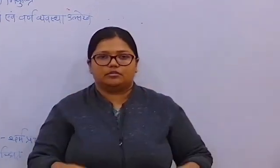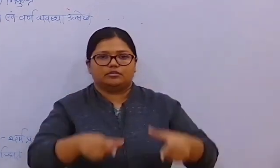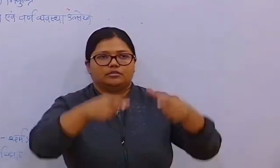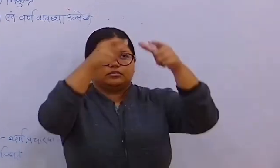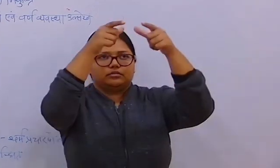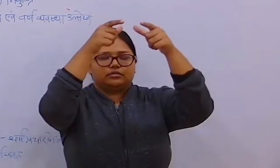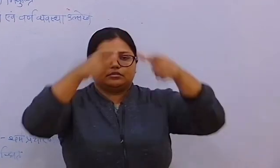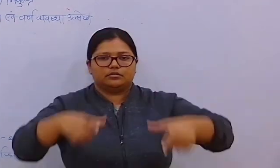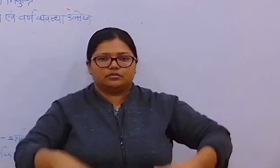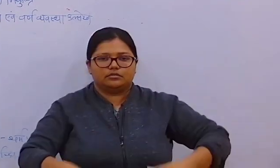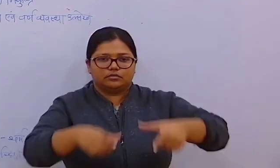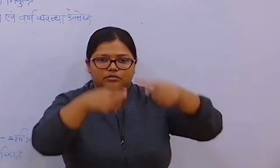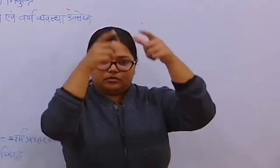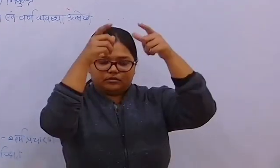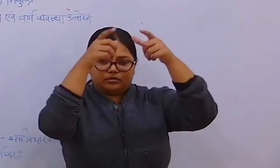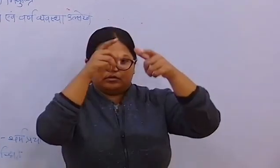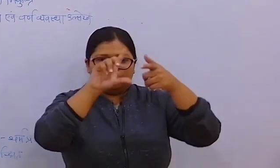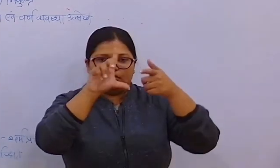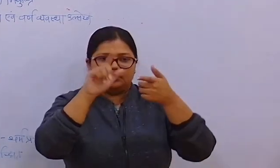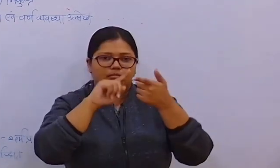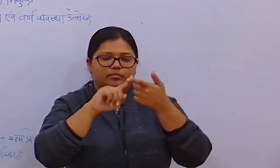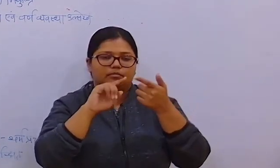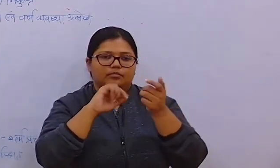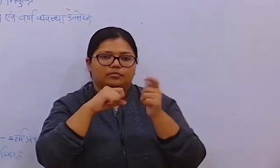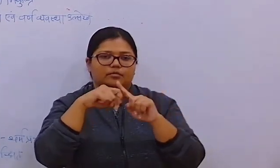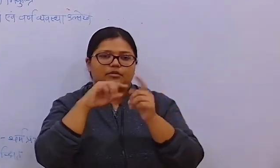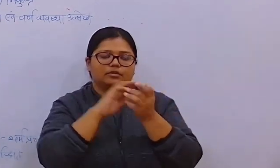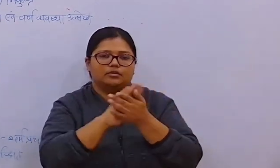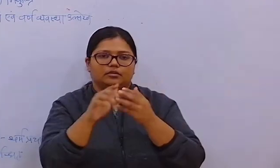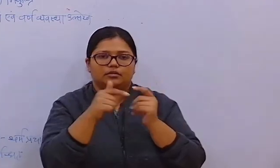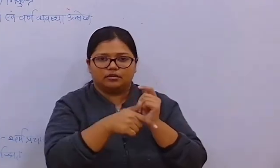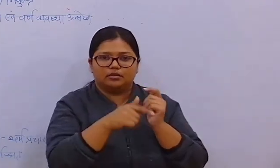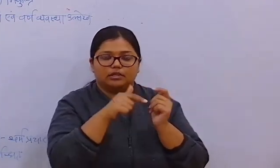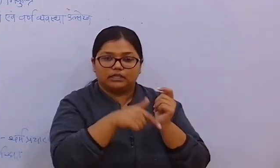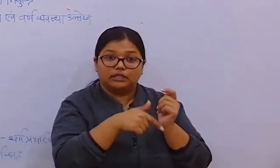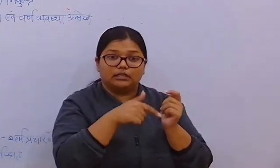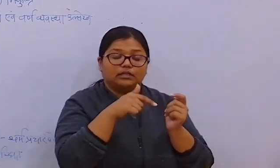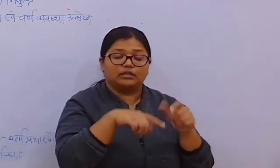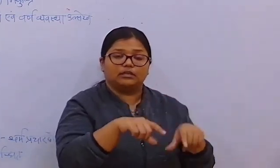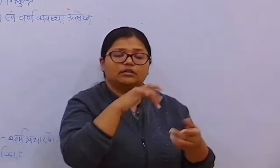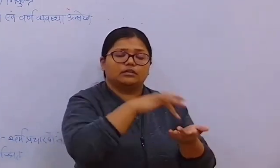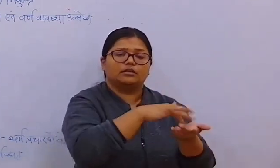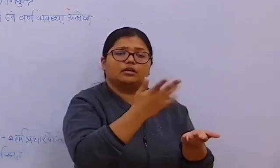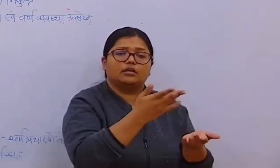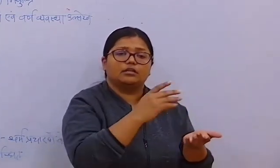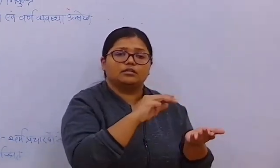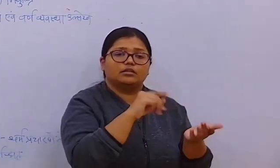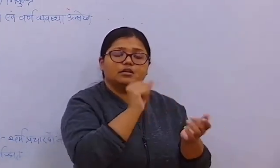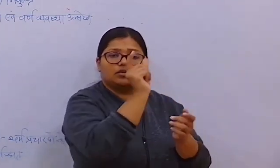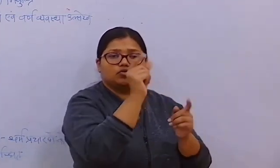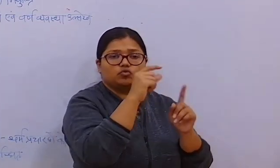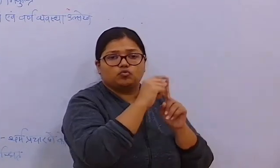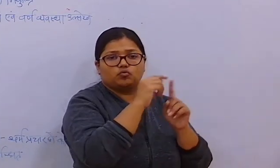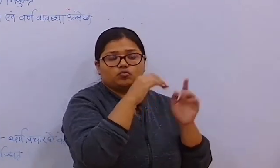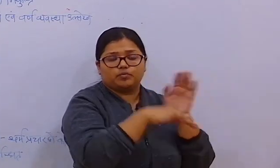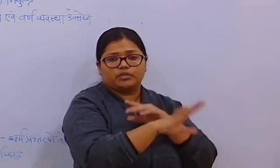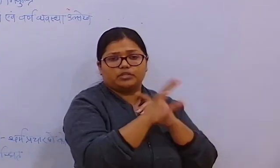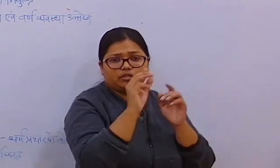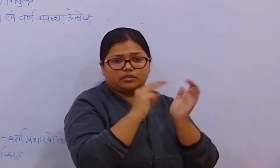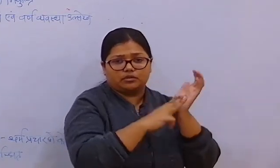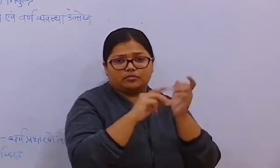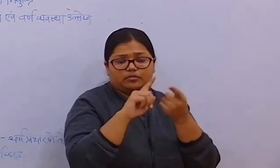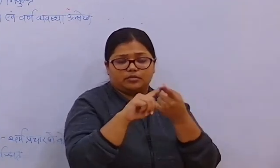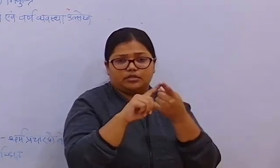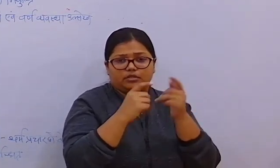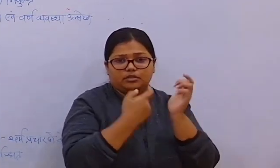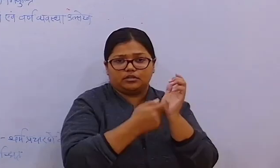पे स्थित था? उत्तर प्रदेश के मेरठ में स्थित था। यह स्तंभ लेख उत्तर प्रदेश के मेरठ में स्थित